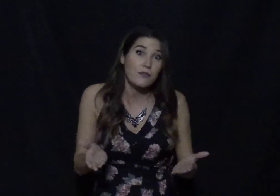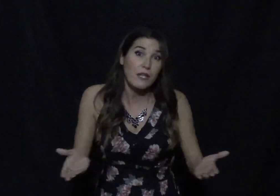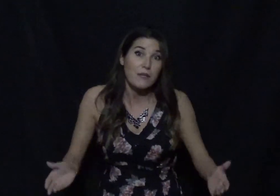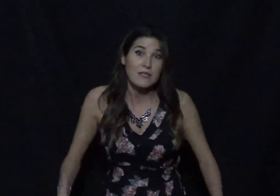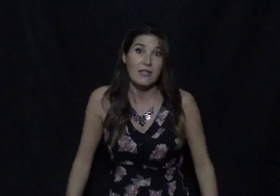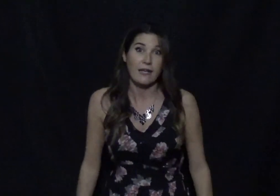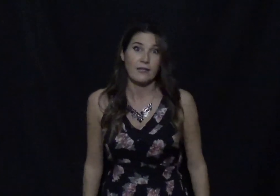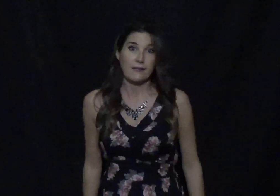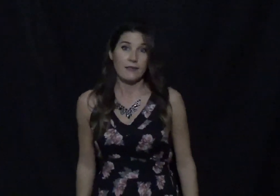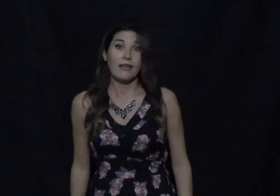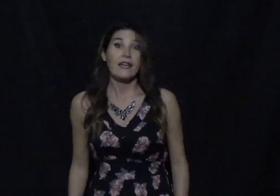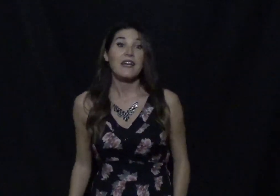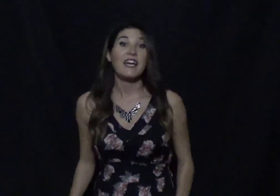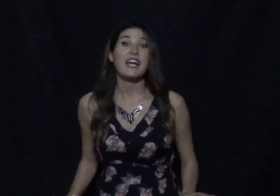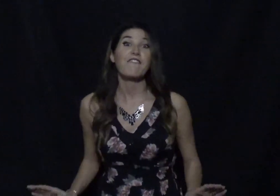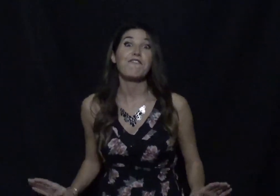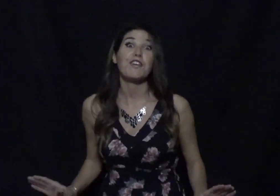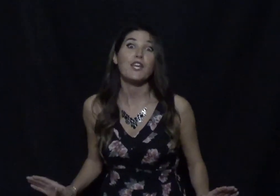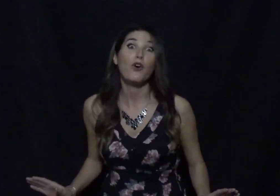nel maschile. Che figo!